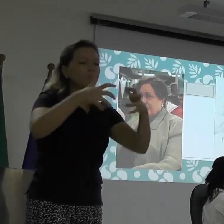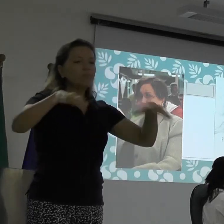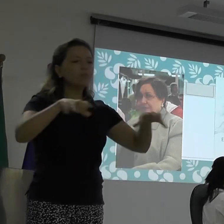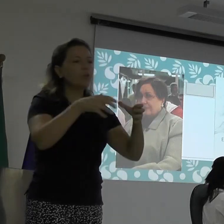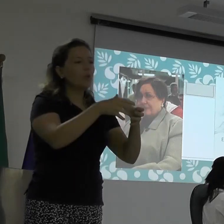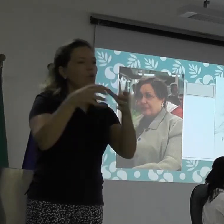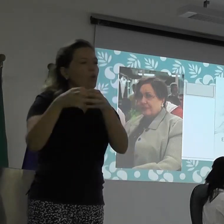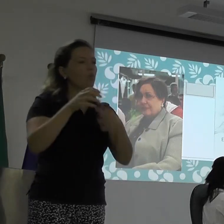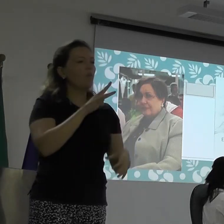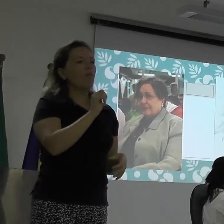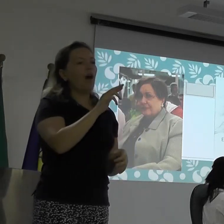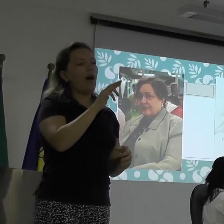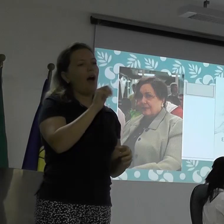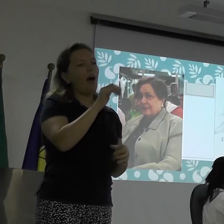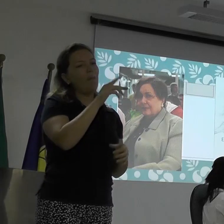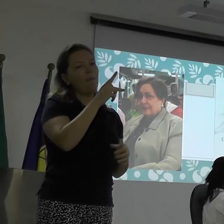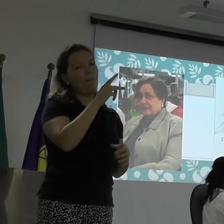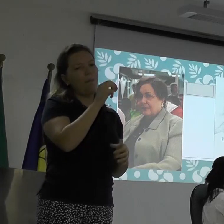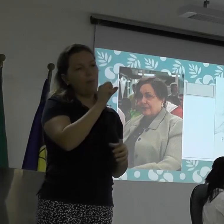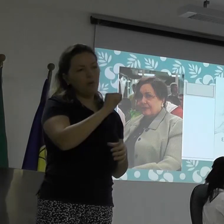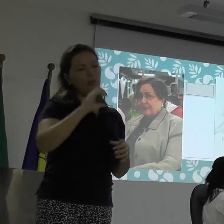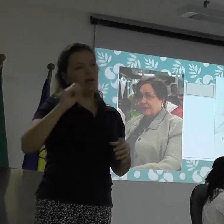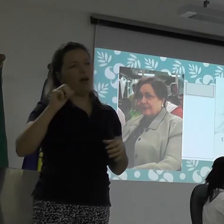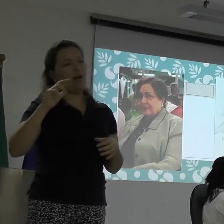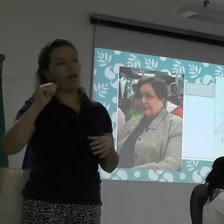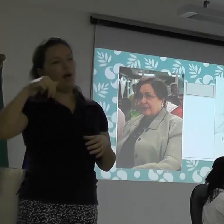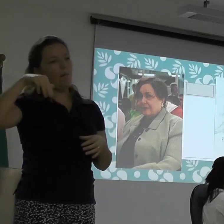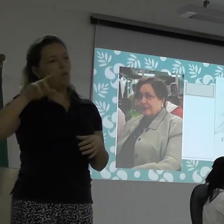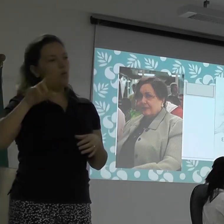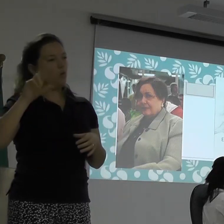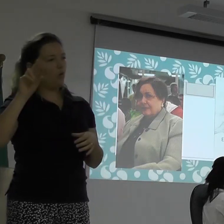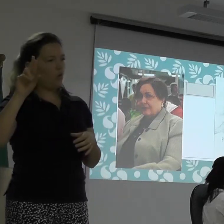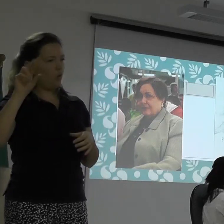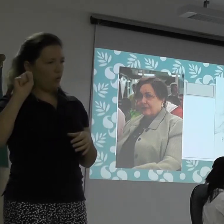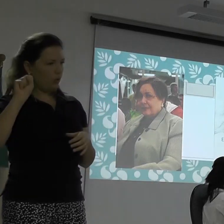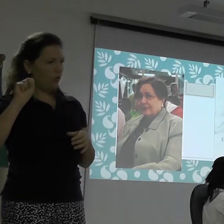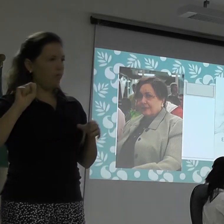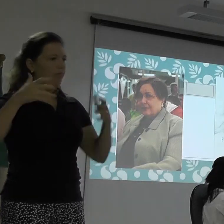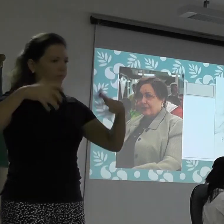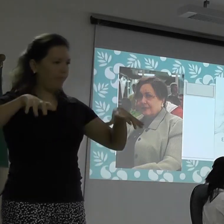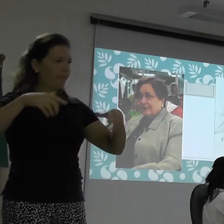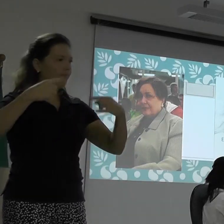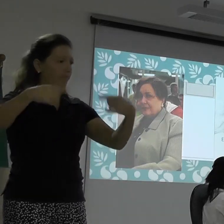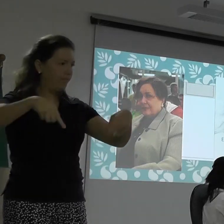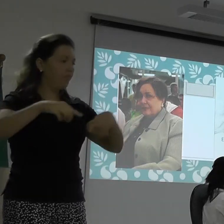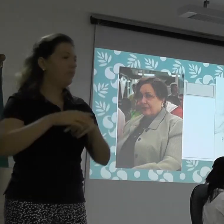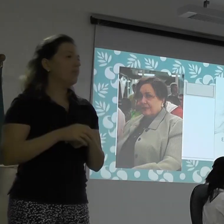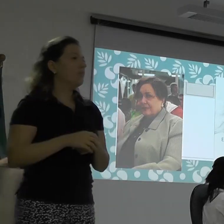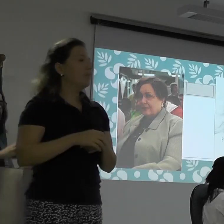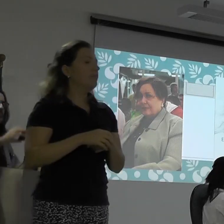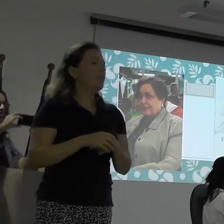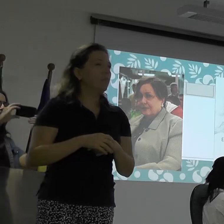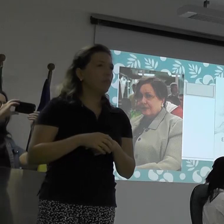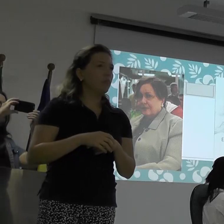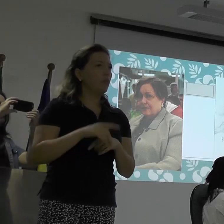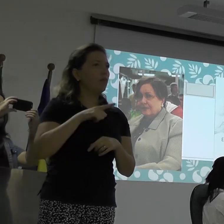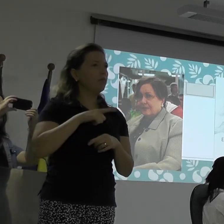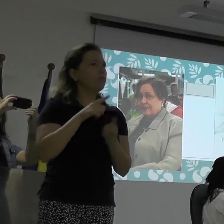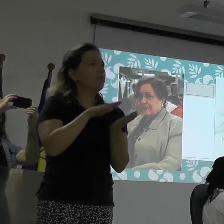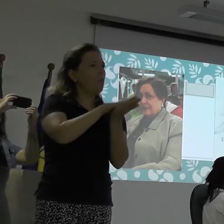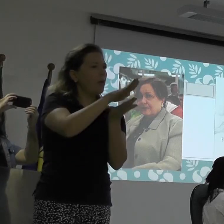caramurus. No ano de 1845, Ana Eurídice Eufrosina de Barandas publica o